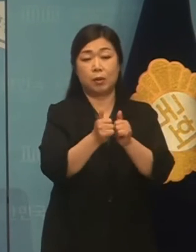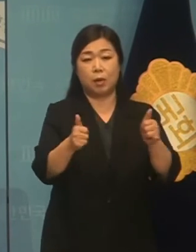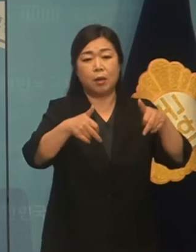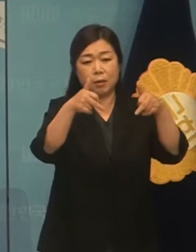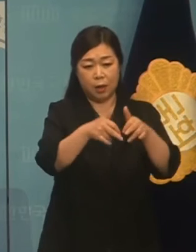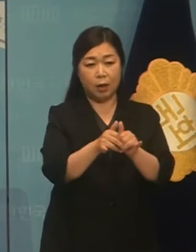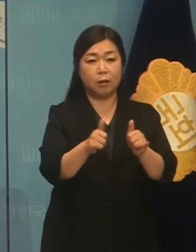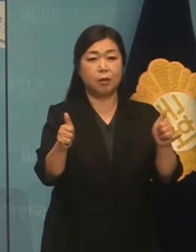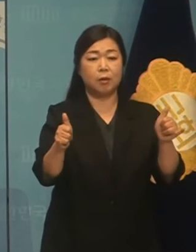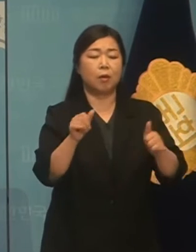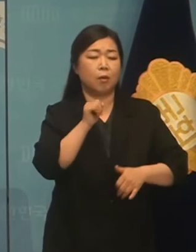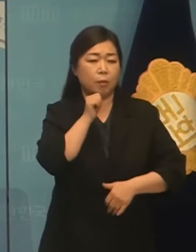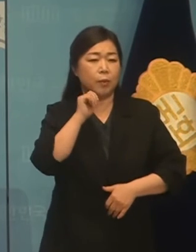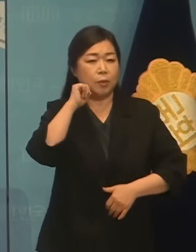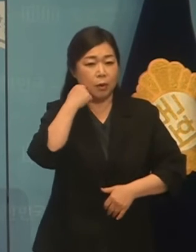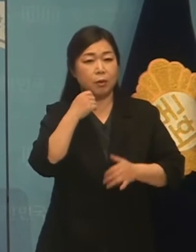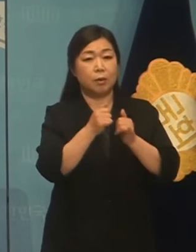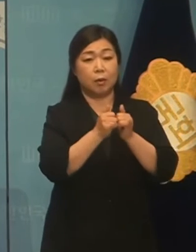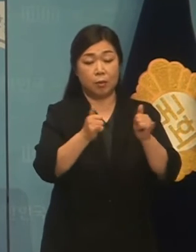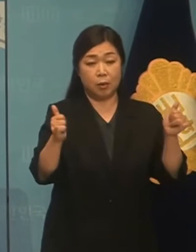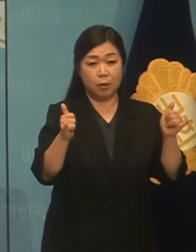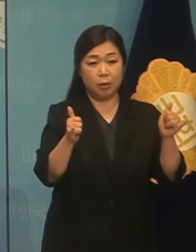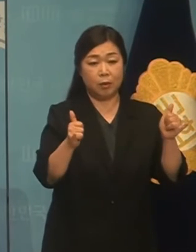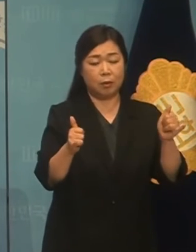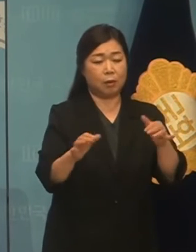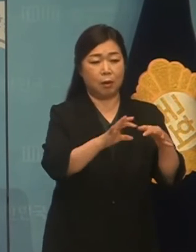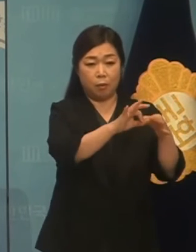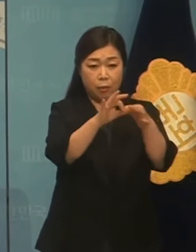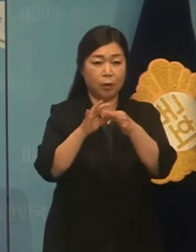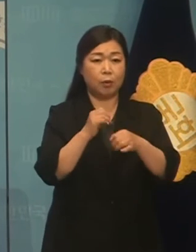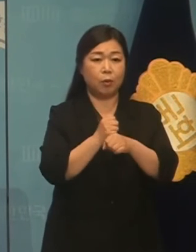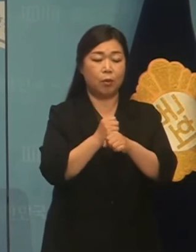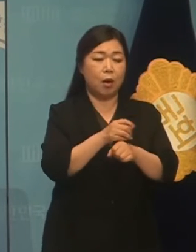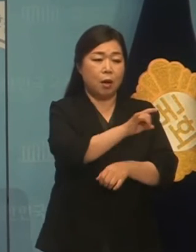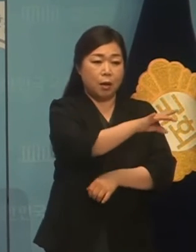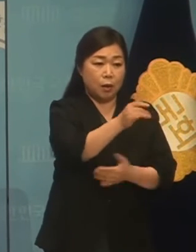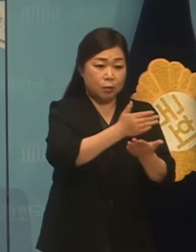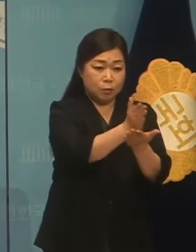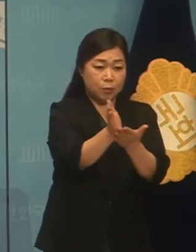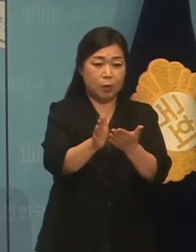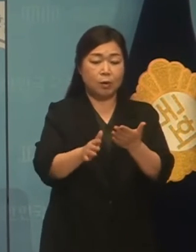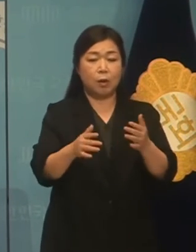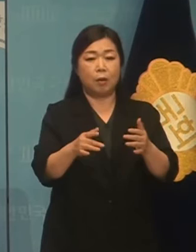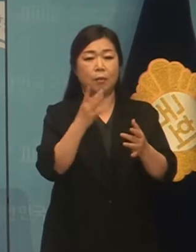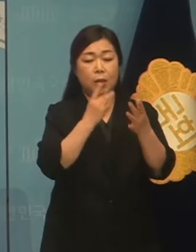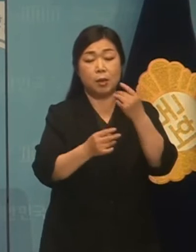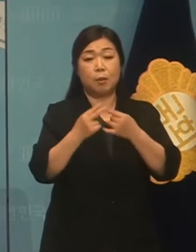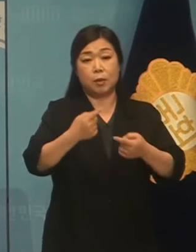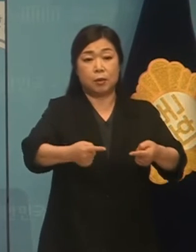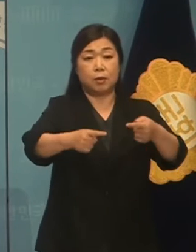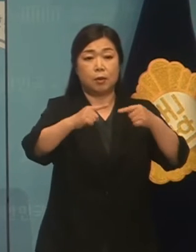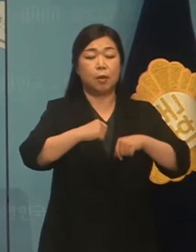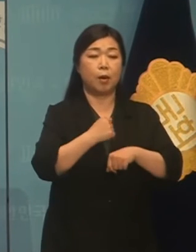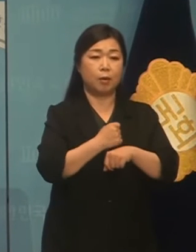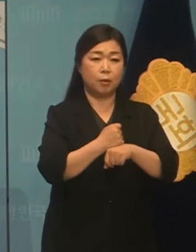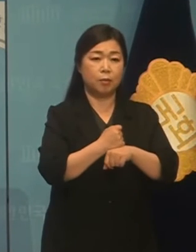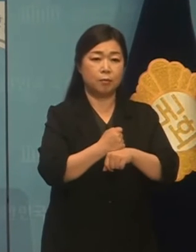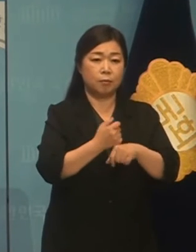노동자, 장애인, 빈민 등으로 외연을 더욱 확대하여 각 계층과 세대가 빠짐없이 참여하는